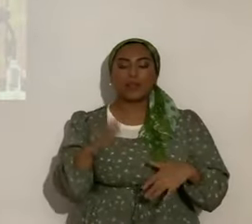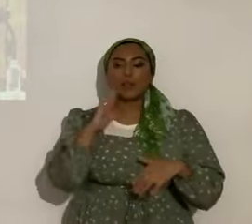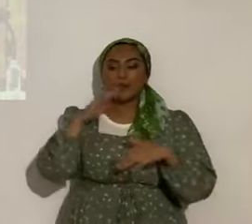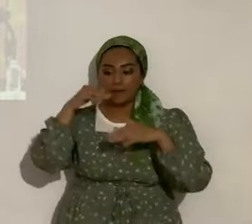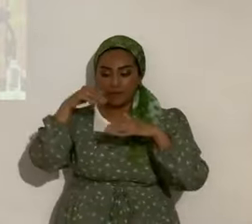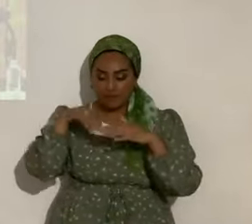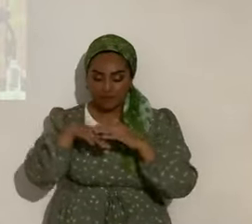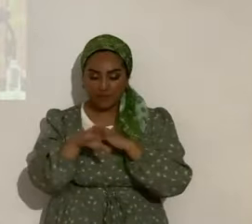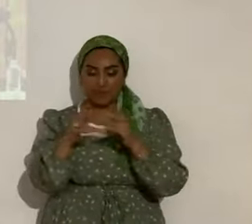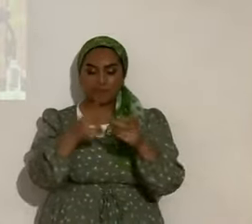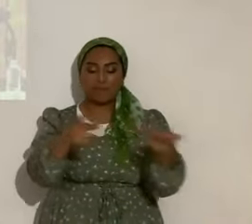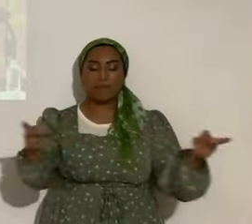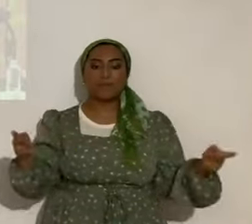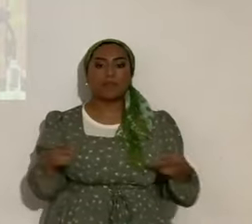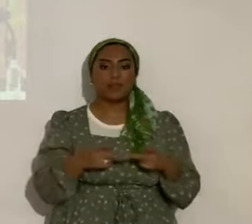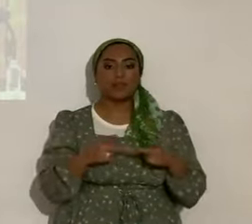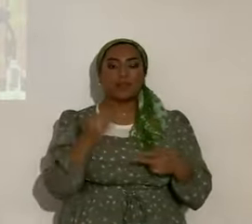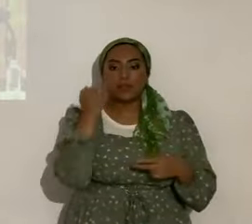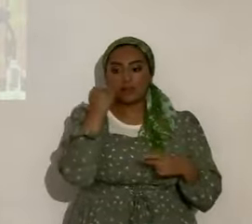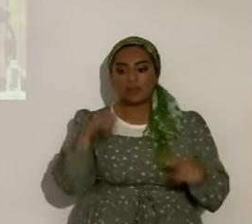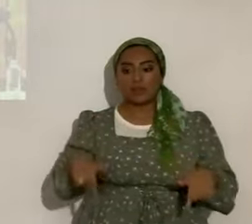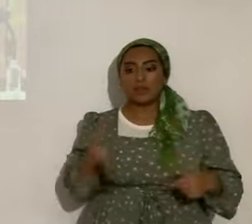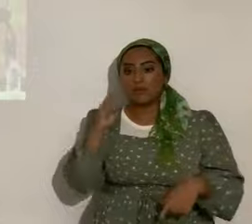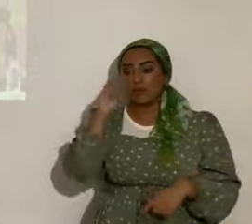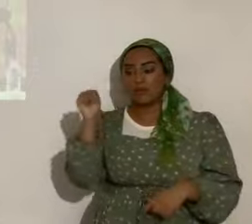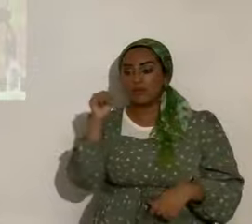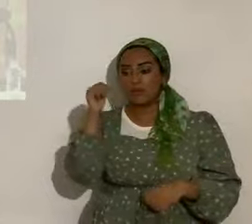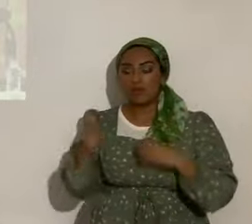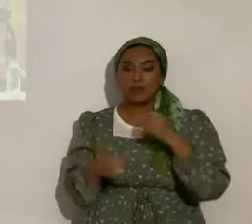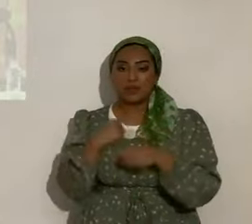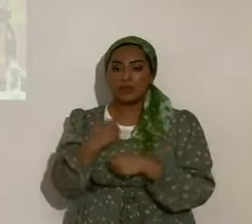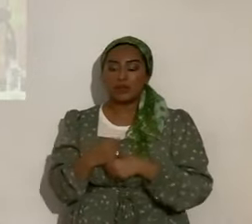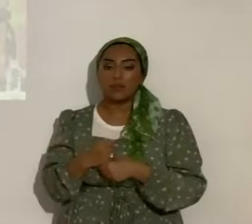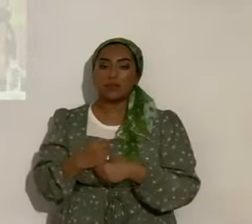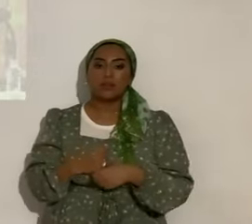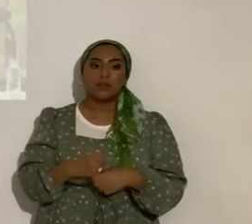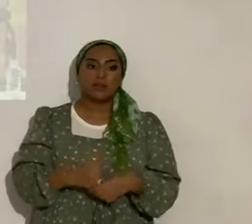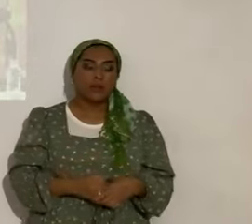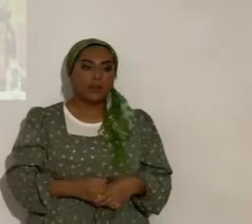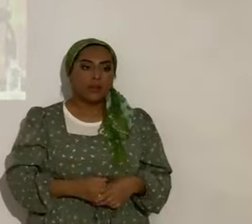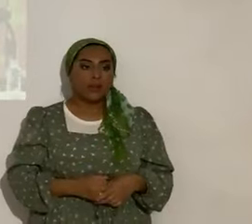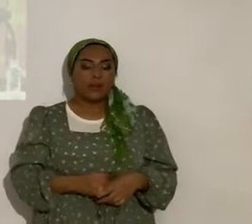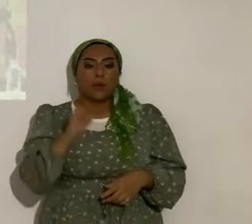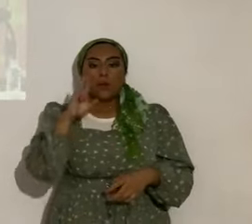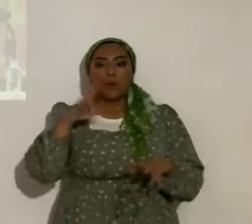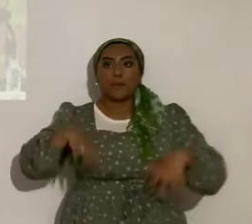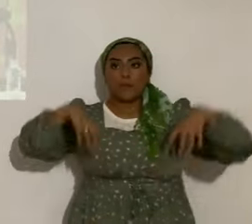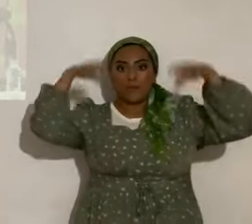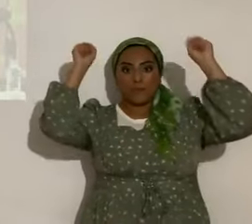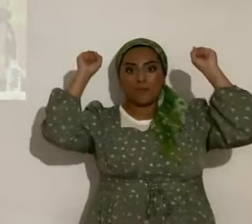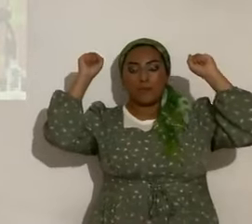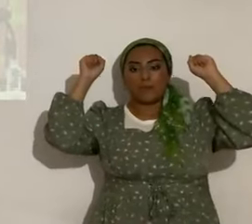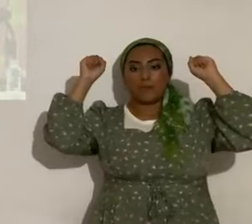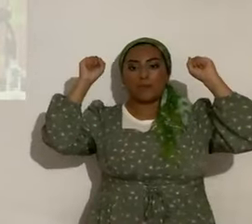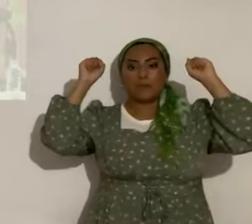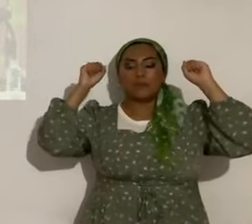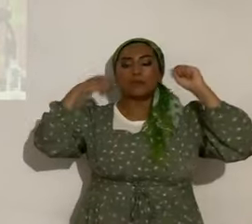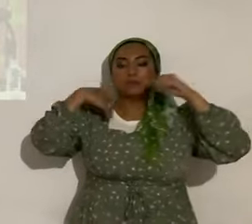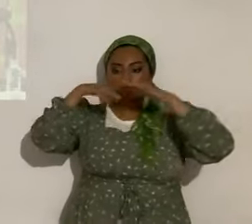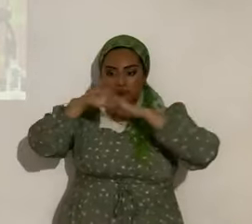la tierra. Si paso vivo al milenio, es un decir, o en el lanzar, como sea, pasaremos